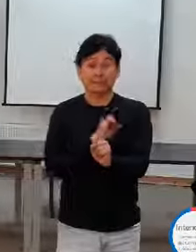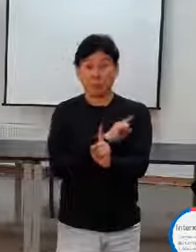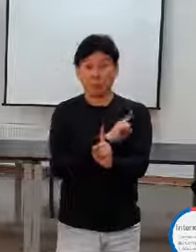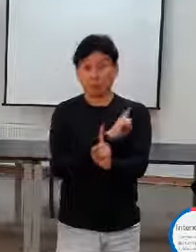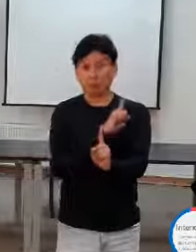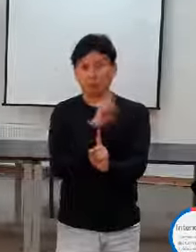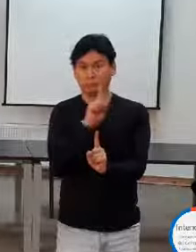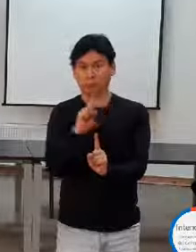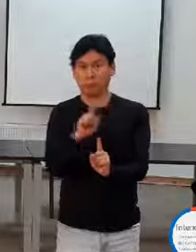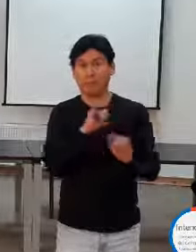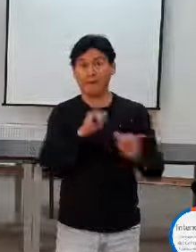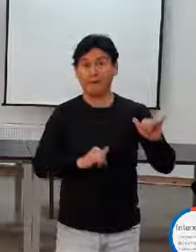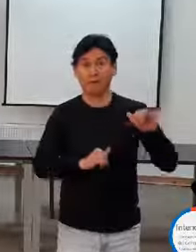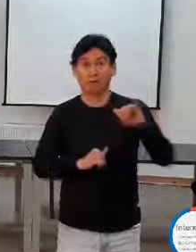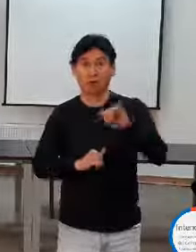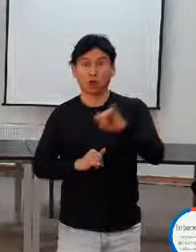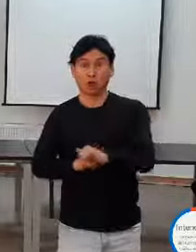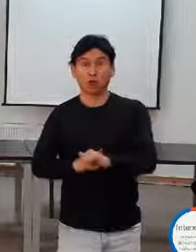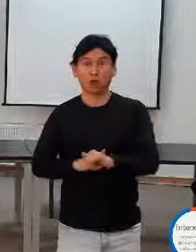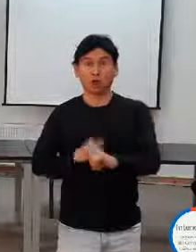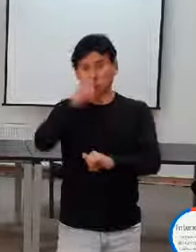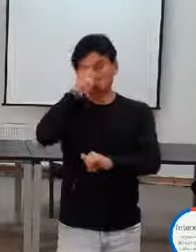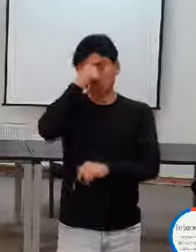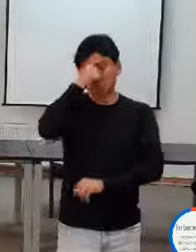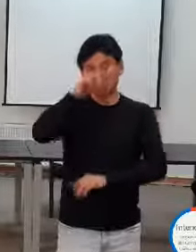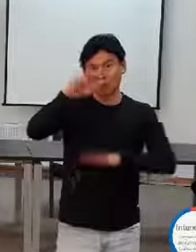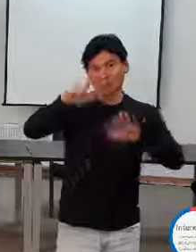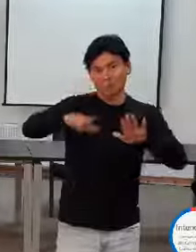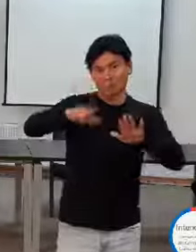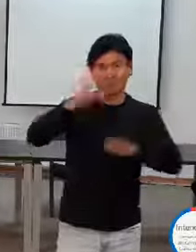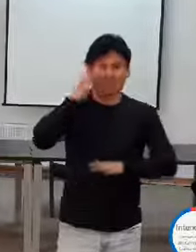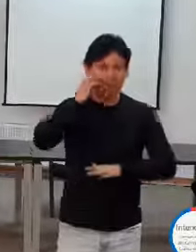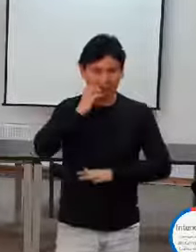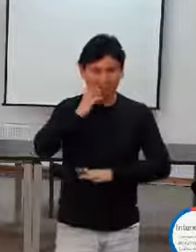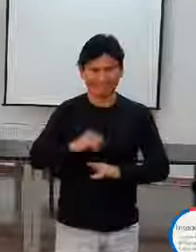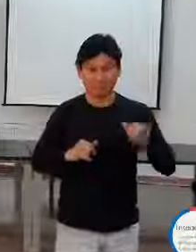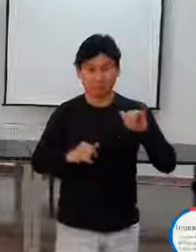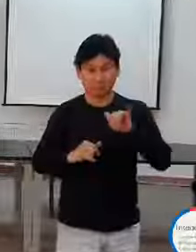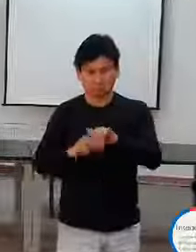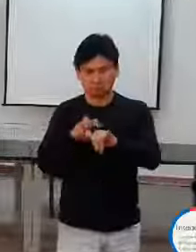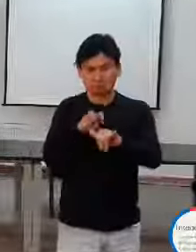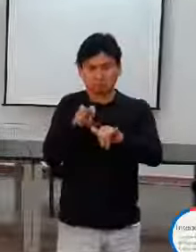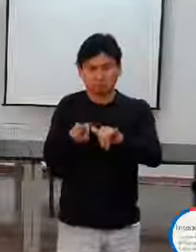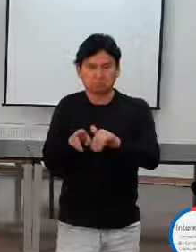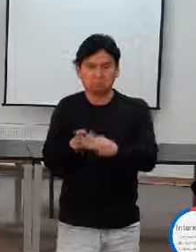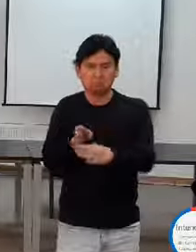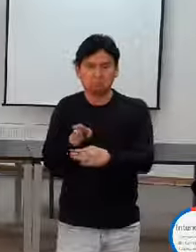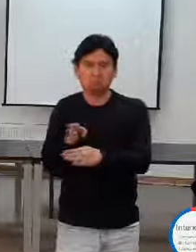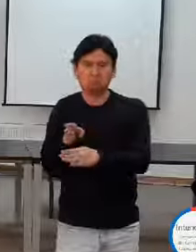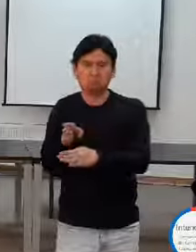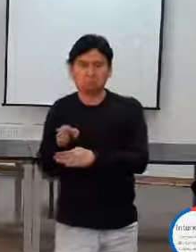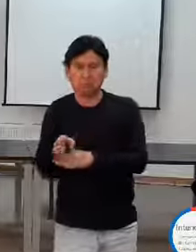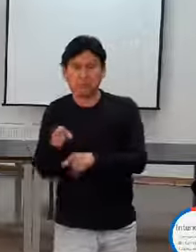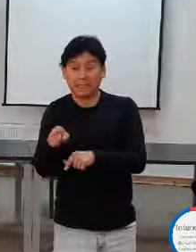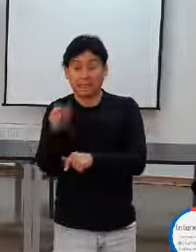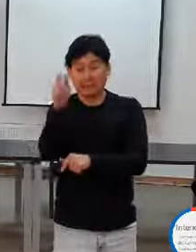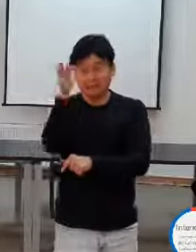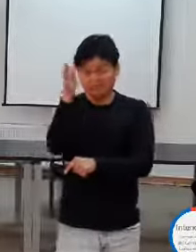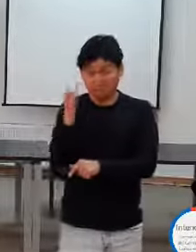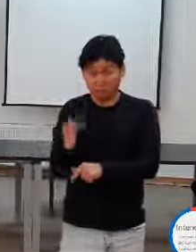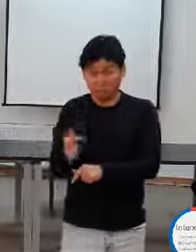directamente en el vuelo LATAM del día domingo 17. En ese contexto, se logró establecer que el